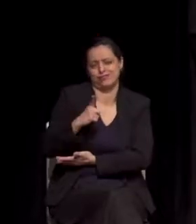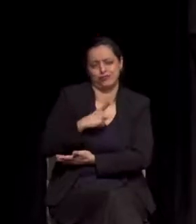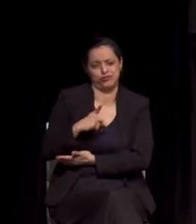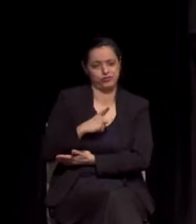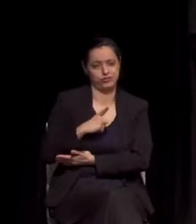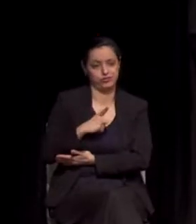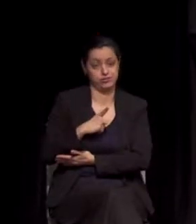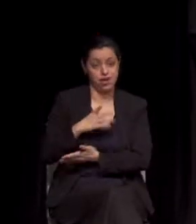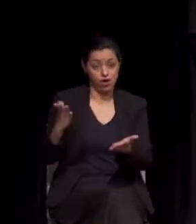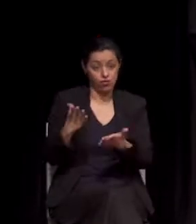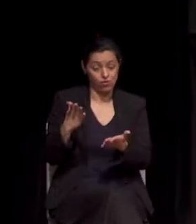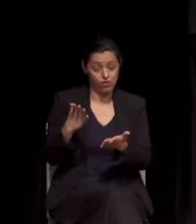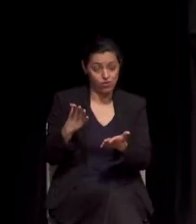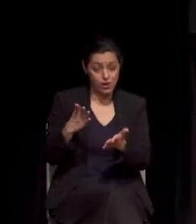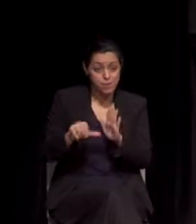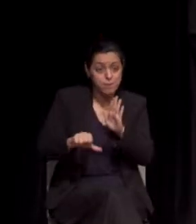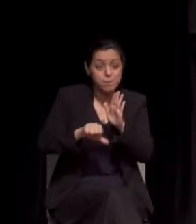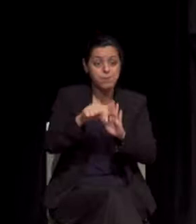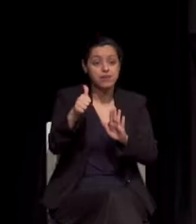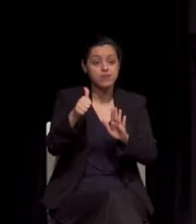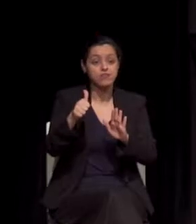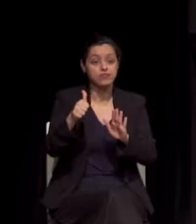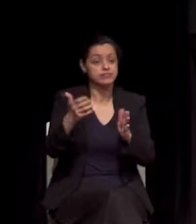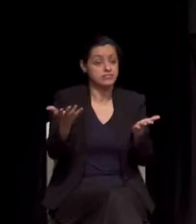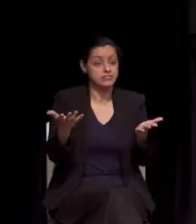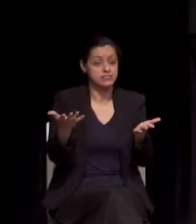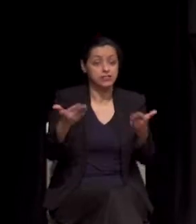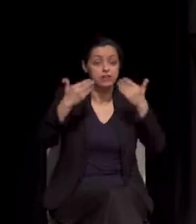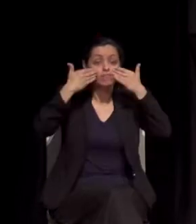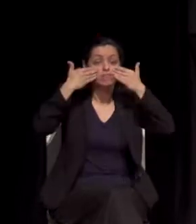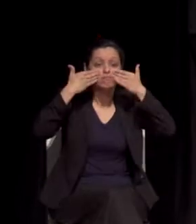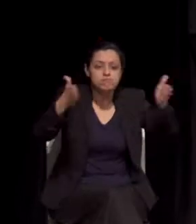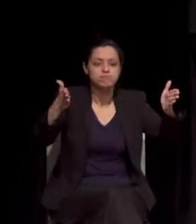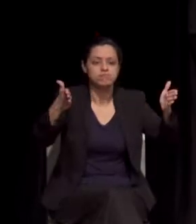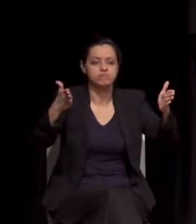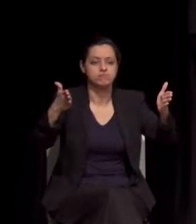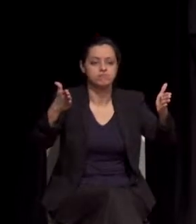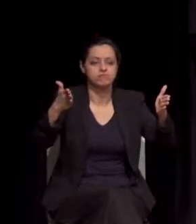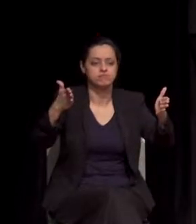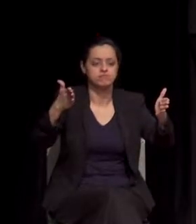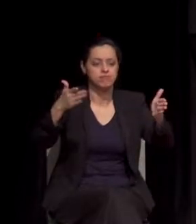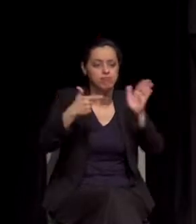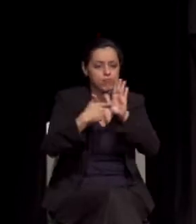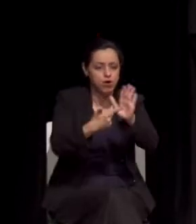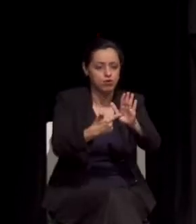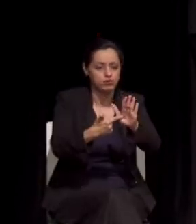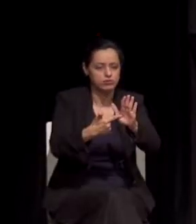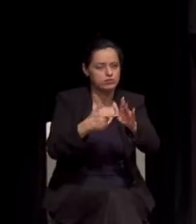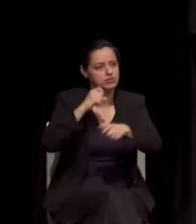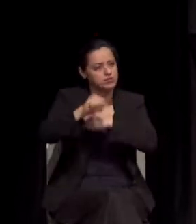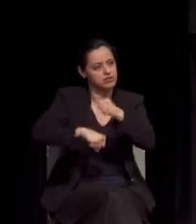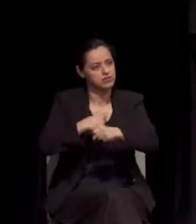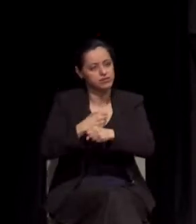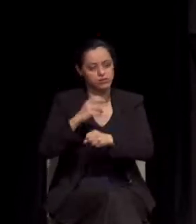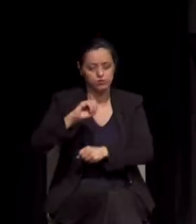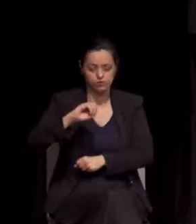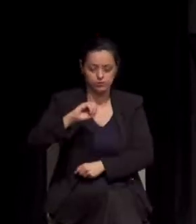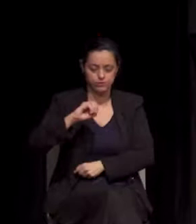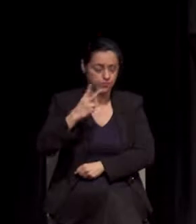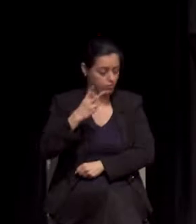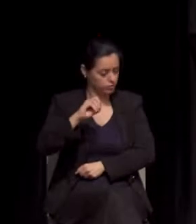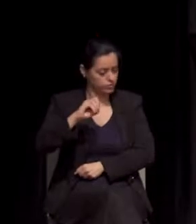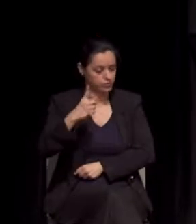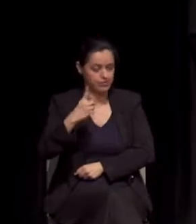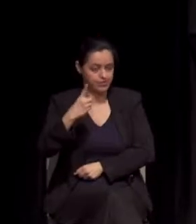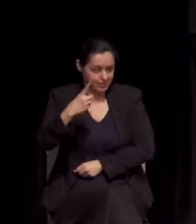primeiro momento em que a corrupção está visível, a partir de 2013, por estranho que